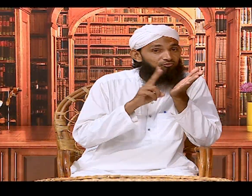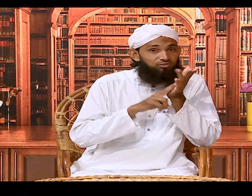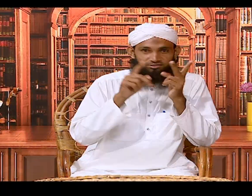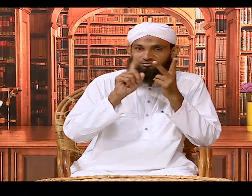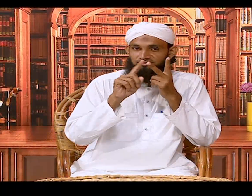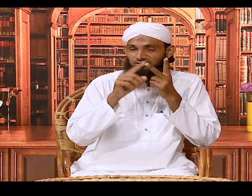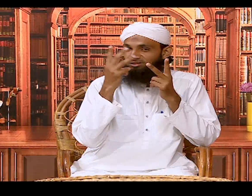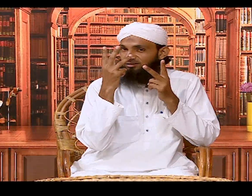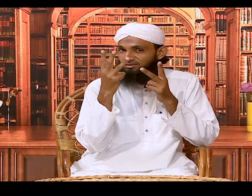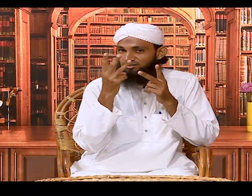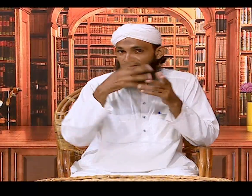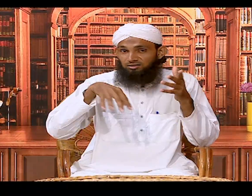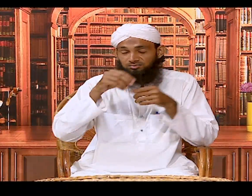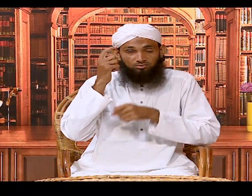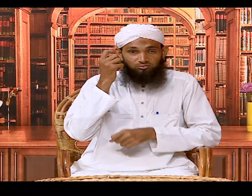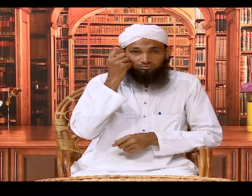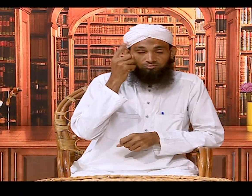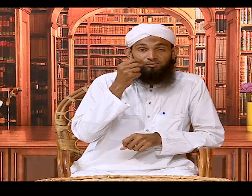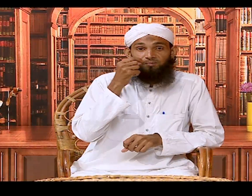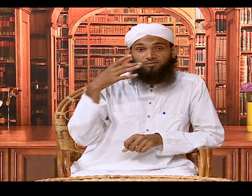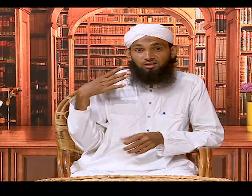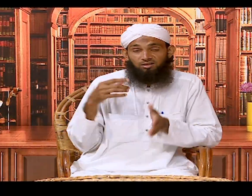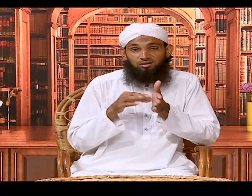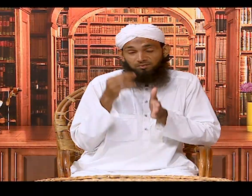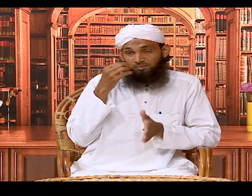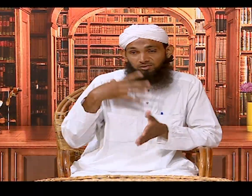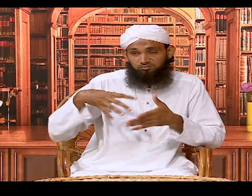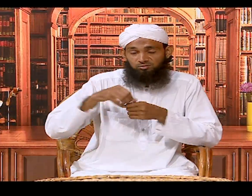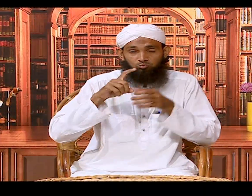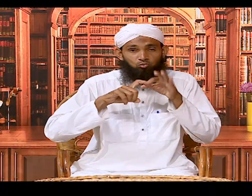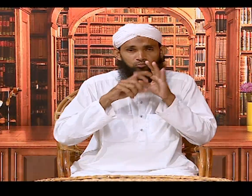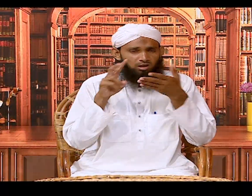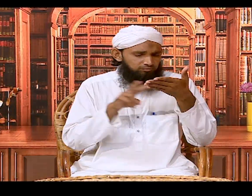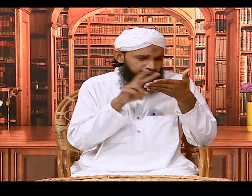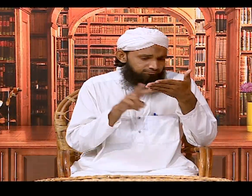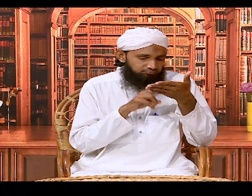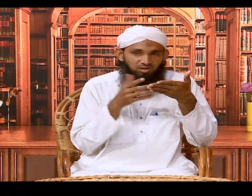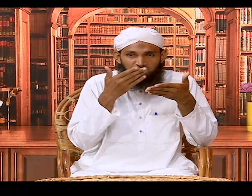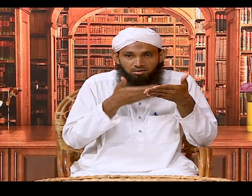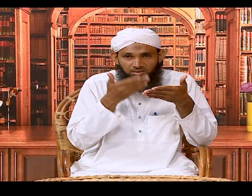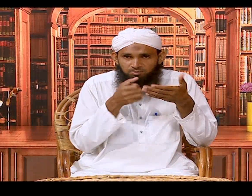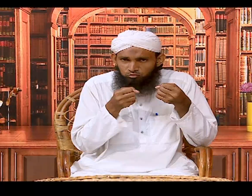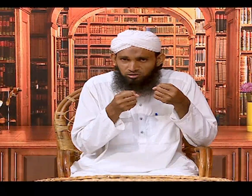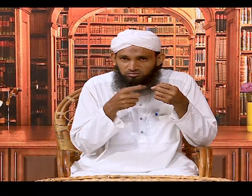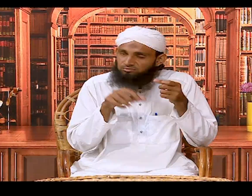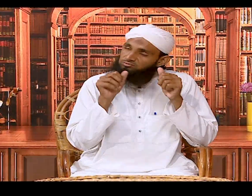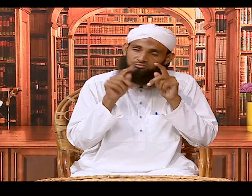کرتے تھے۔ اب ہم نے غور کرنا ہے کہ ہم اسپیشل پرسنز قرآن کریم کی تلاوت تو نہیں کر سکتے، کیا روزانہ بلا